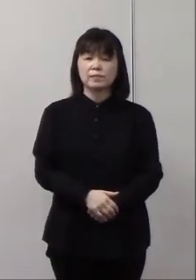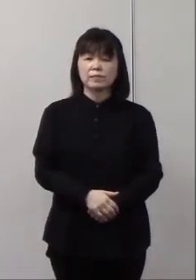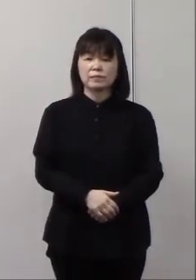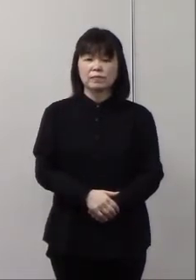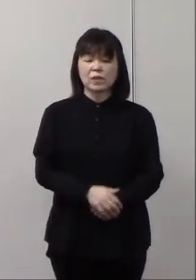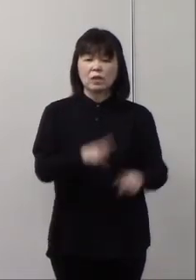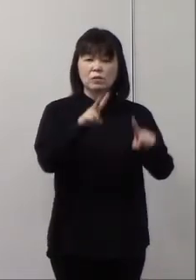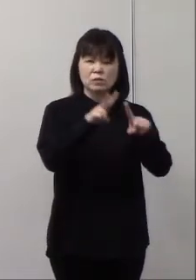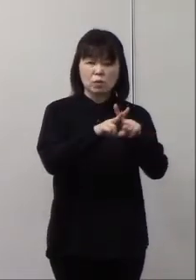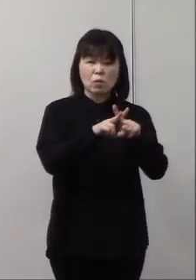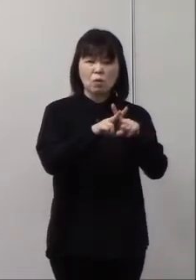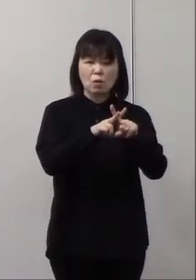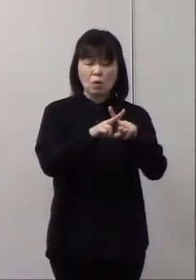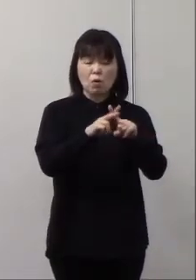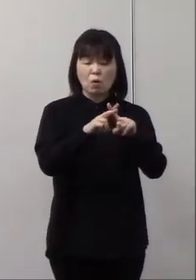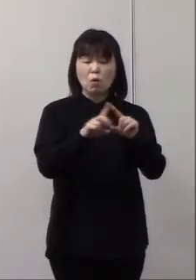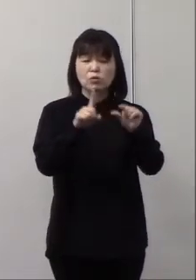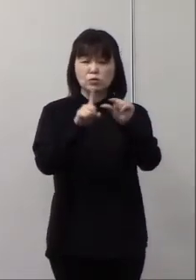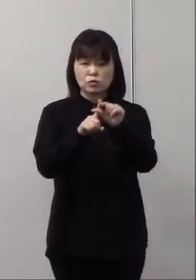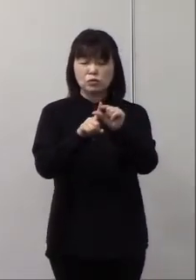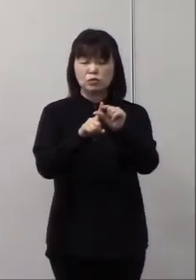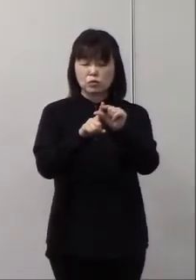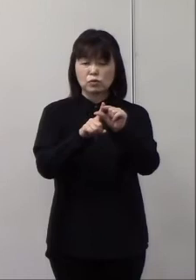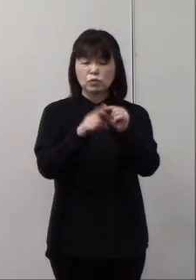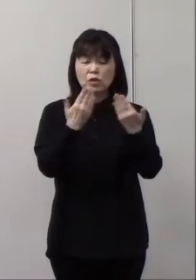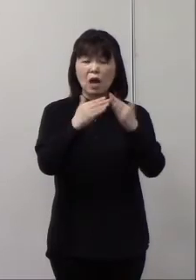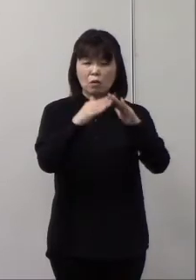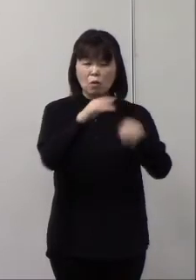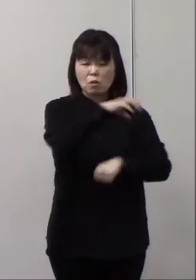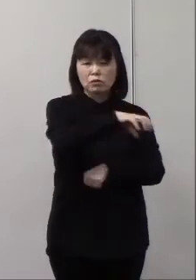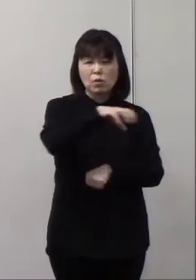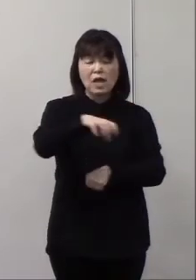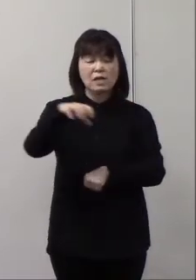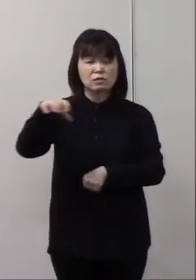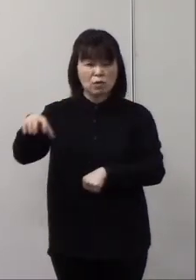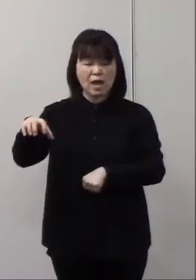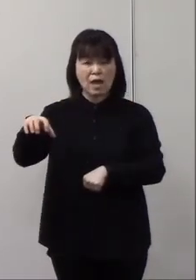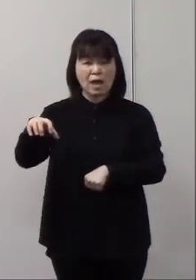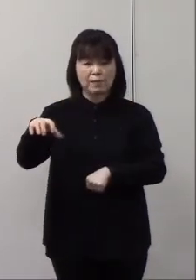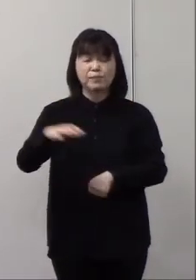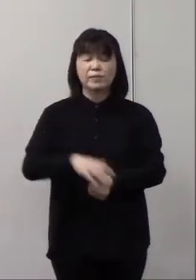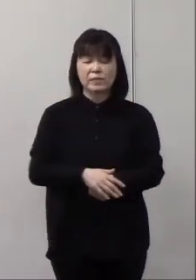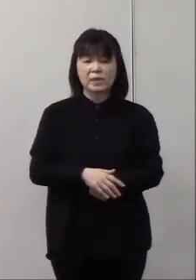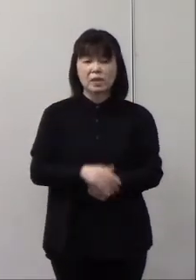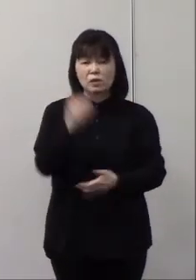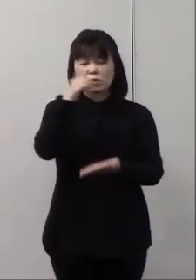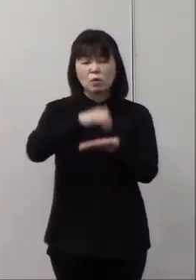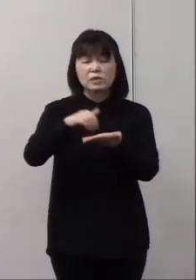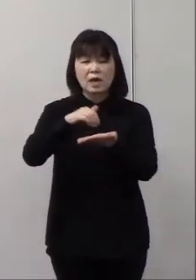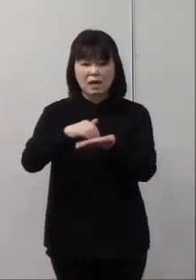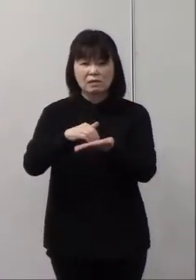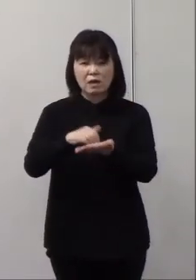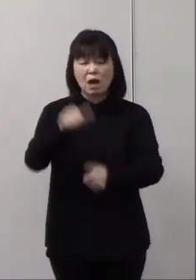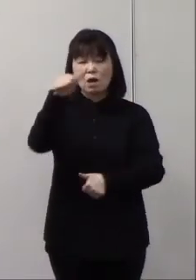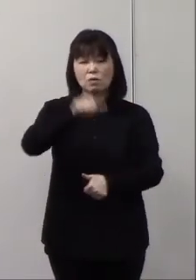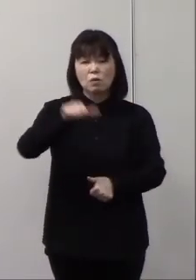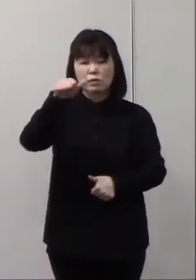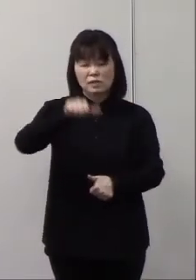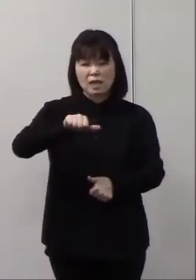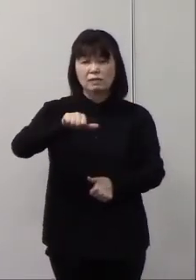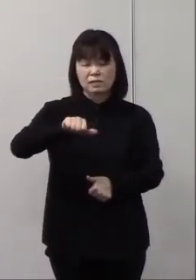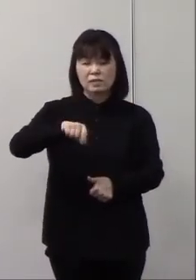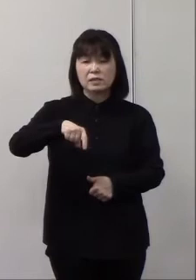小学校35校、中学校15校ということで合わせまして、5280万円を計上し